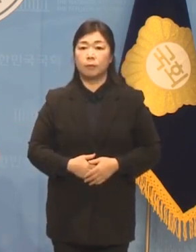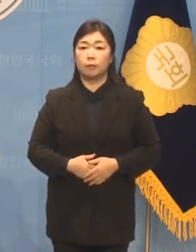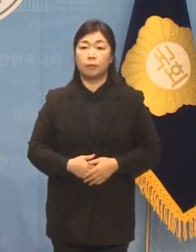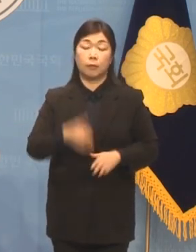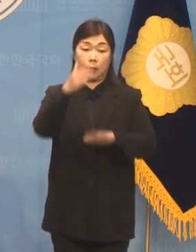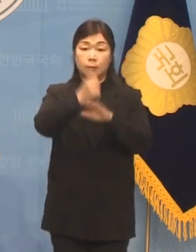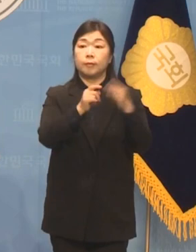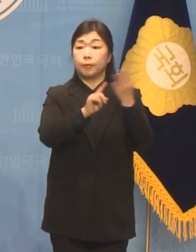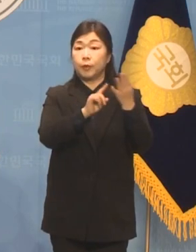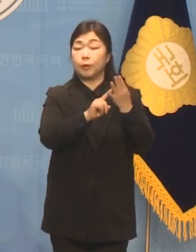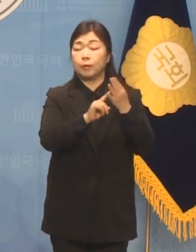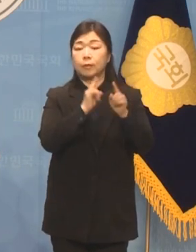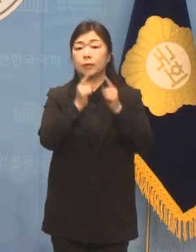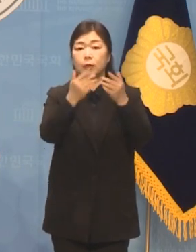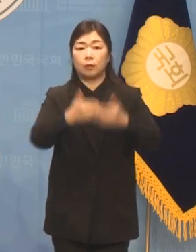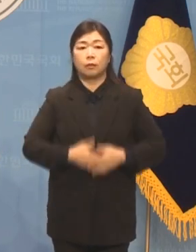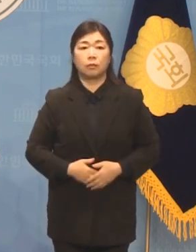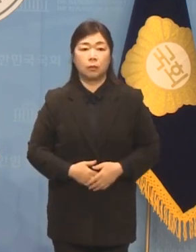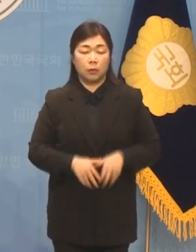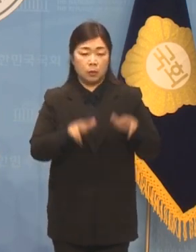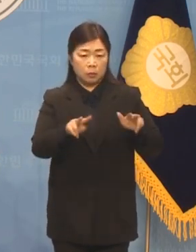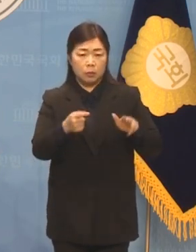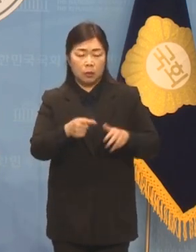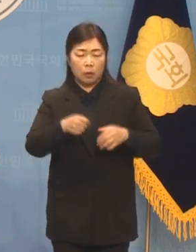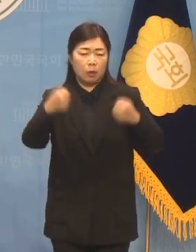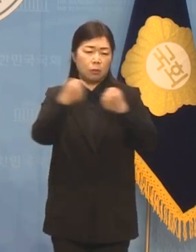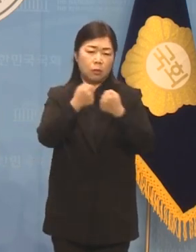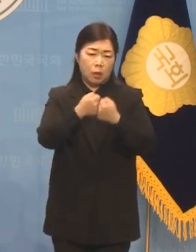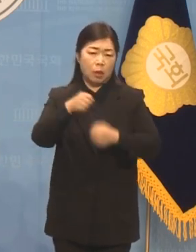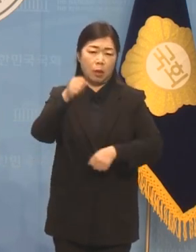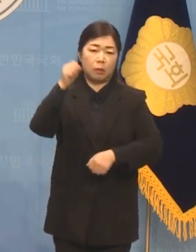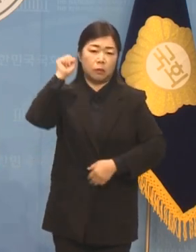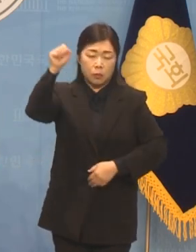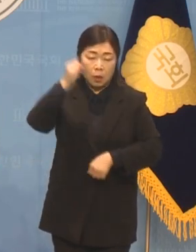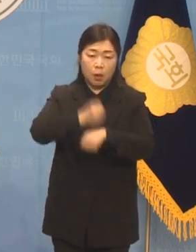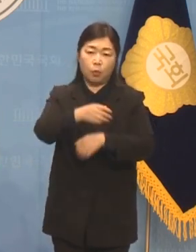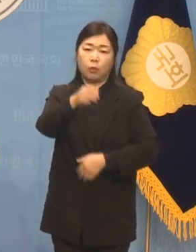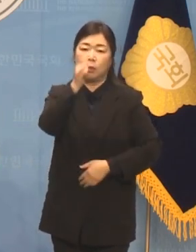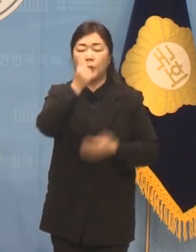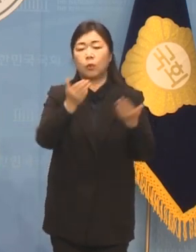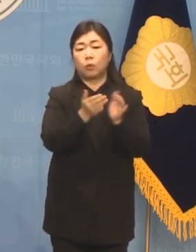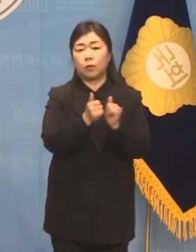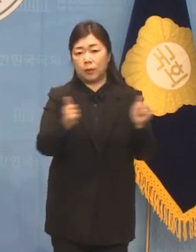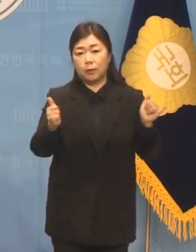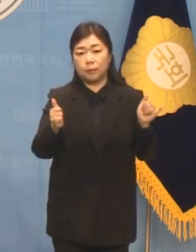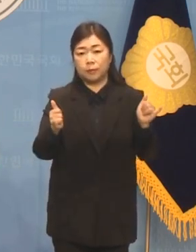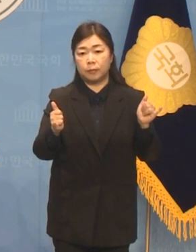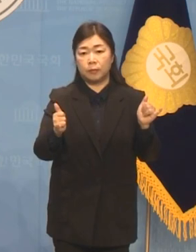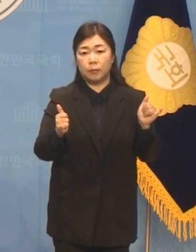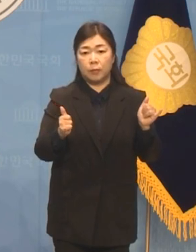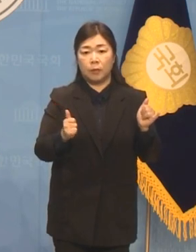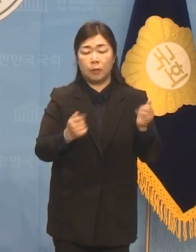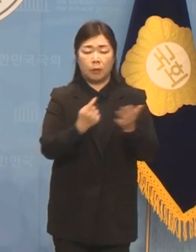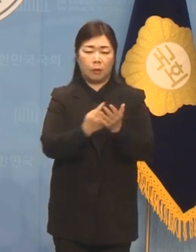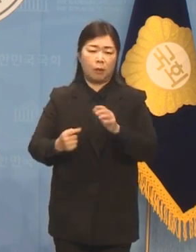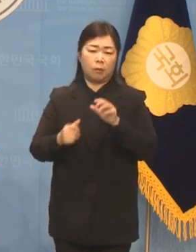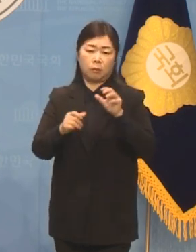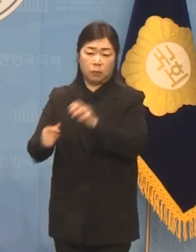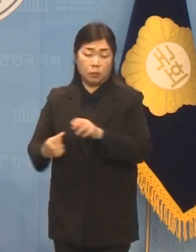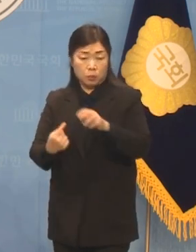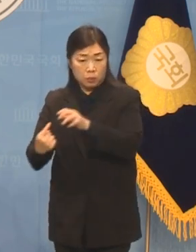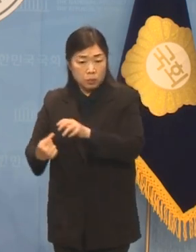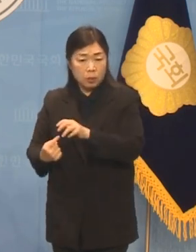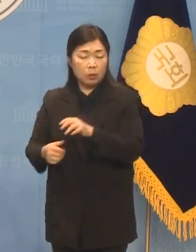마지막으로 네 번째, 지금도 투쟁하고 있는 노동자들, 소외받고 있는 사람들과 함께하고